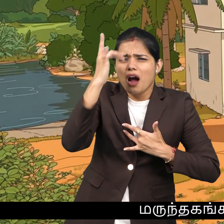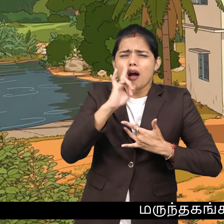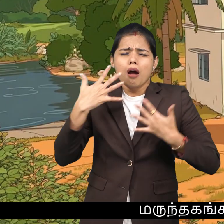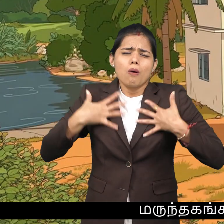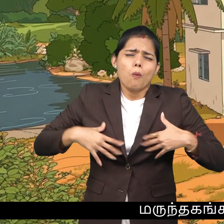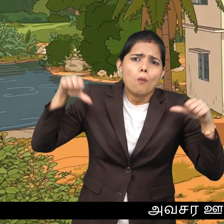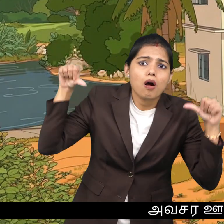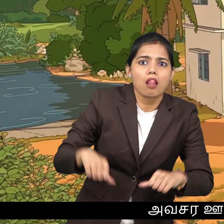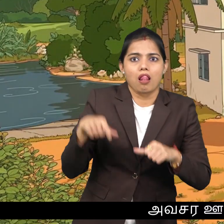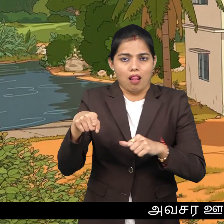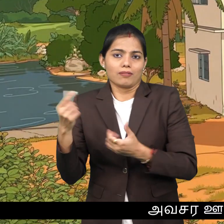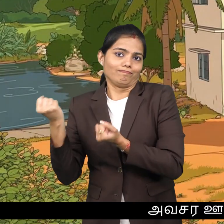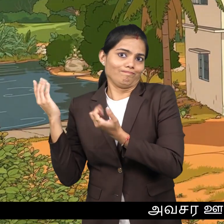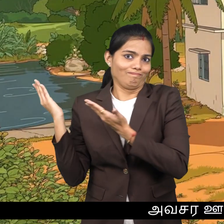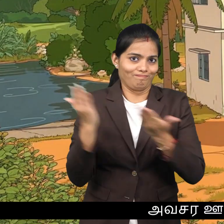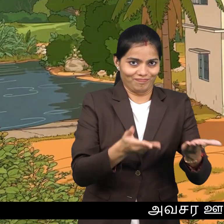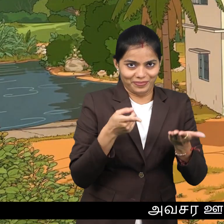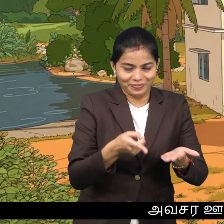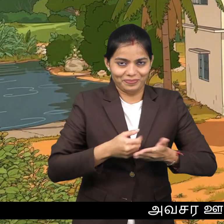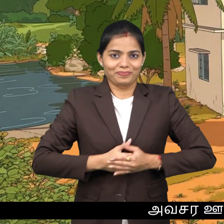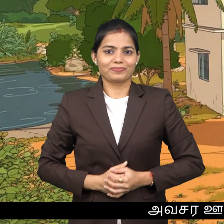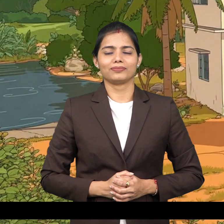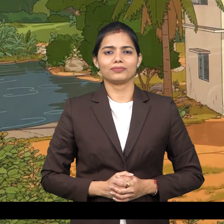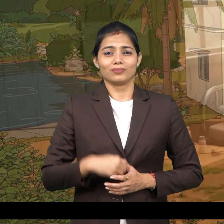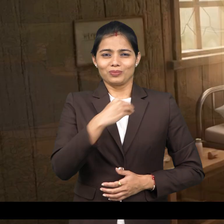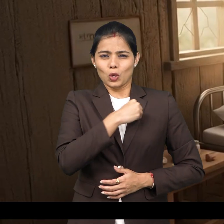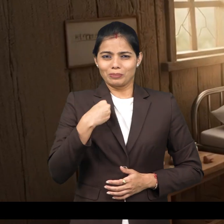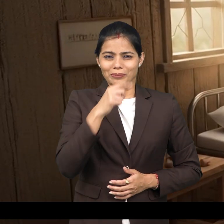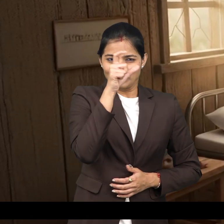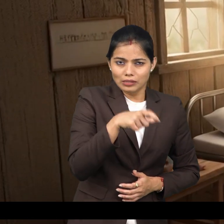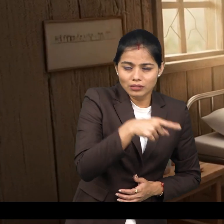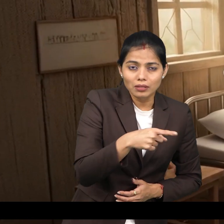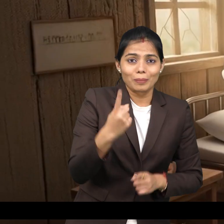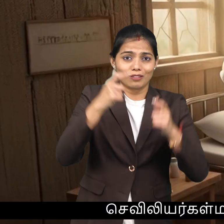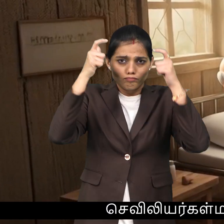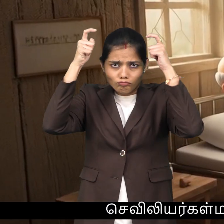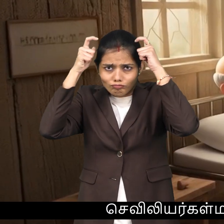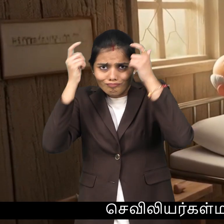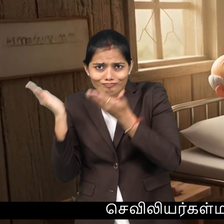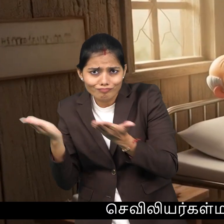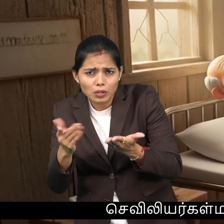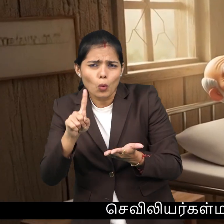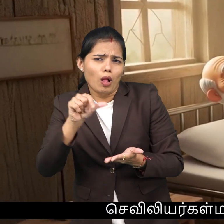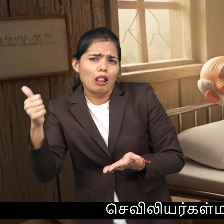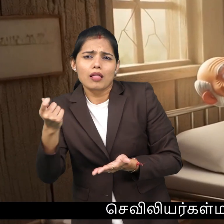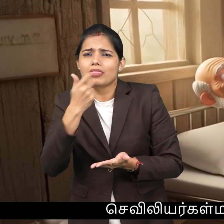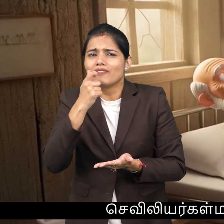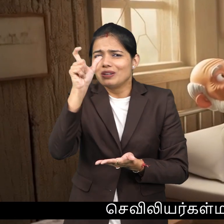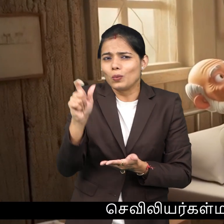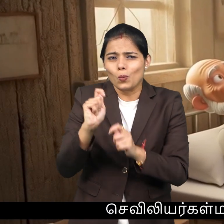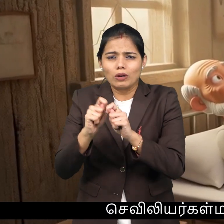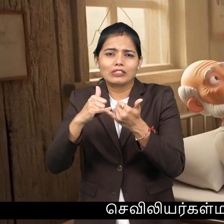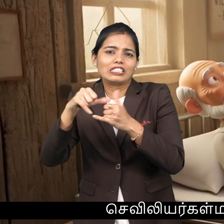மருந்தகங்கள், ஆம்புலன்ஸ்கள் அல்லது அவசர ஊர்தி நமக்கு உதவுகின்றன. மருத்துவர்கள், செவிலியர்கள் மற்றும்